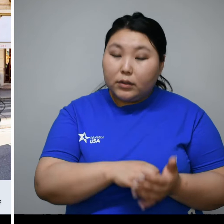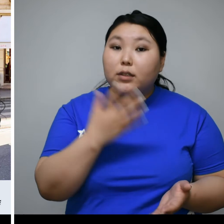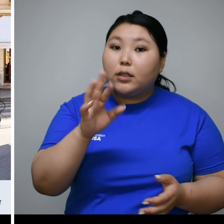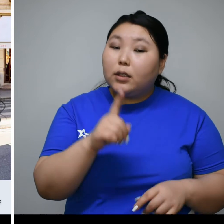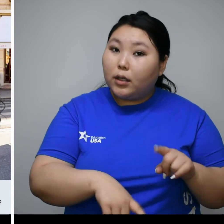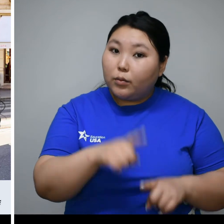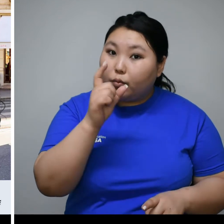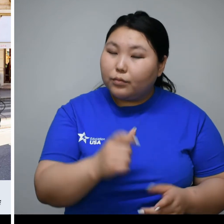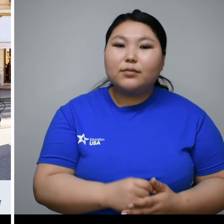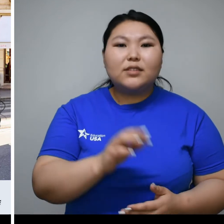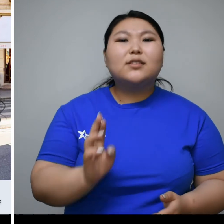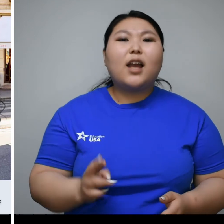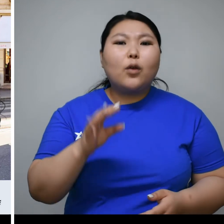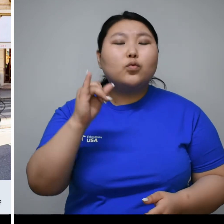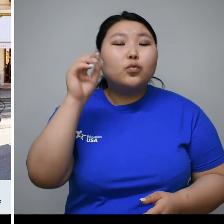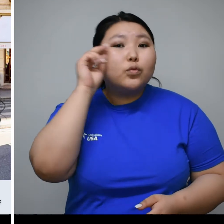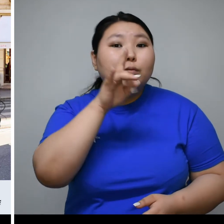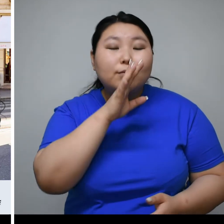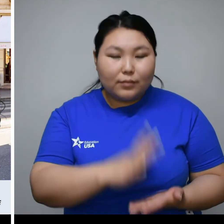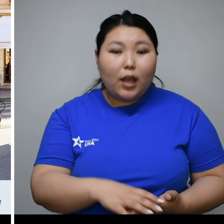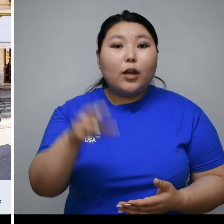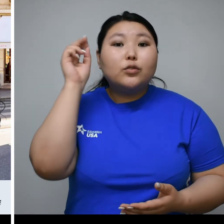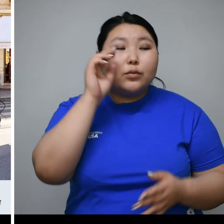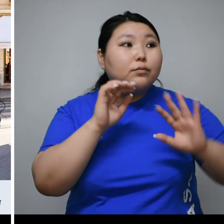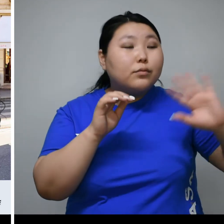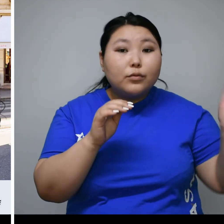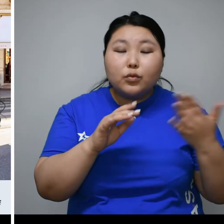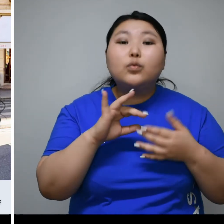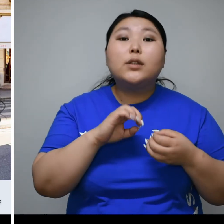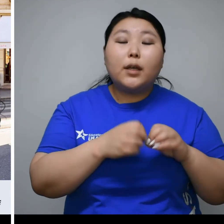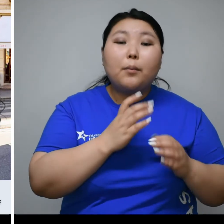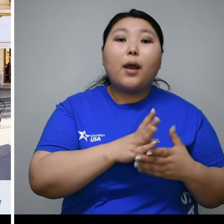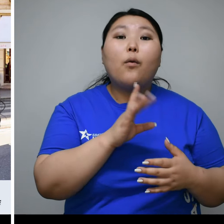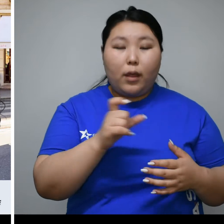төвлөрсөн. Та яг ямар хүн юм? Яагаад энүүгээр сурах гээд байгаа? Тэгээд сурж ирчээд